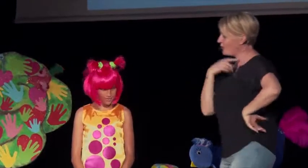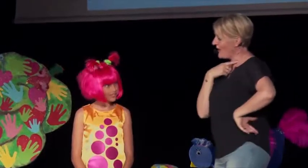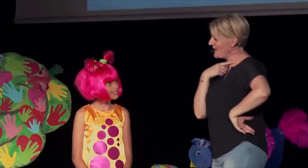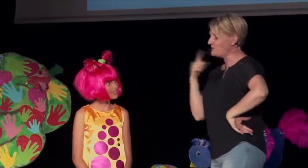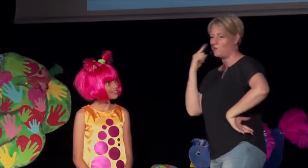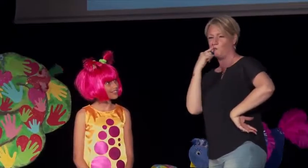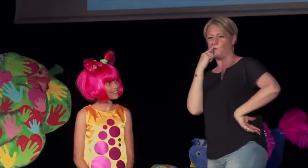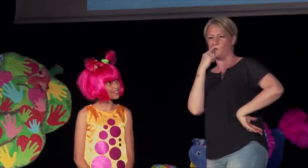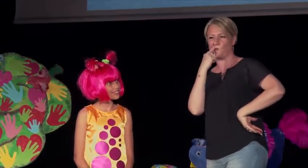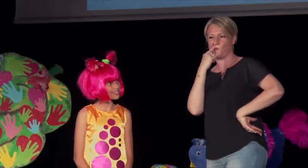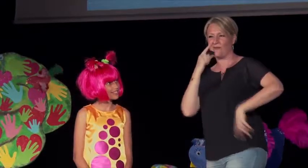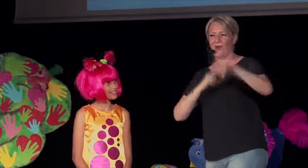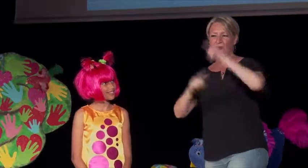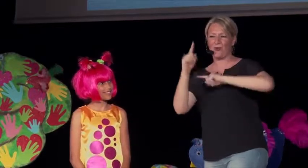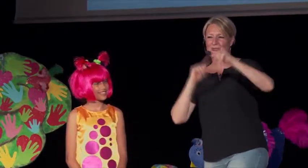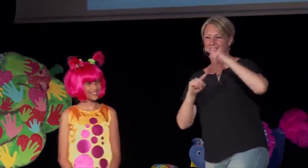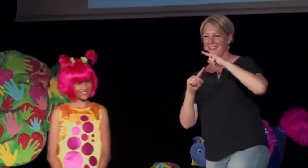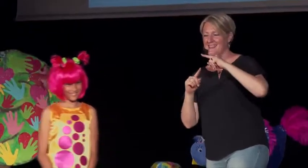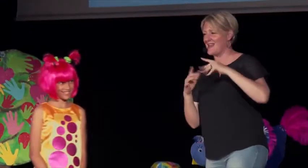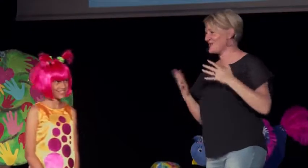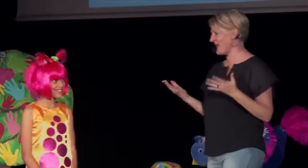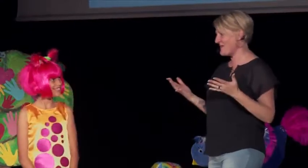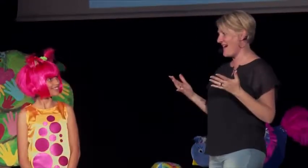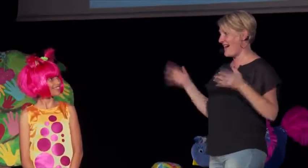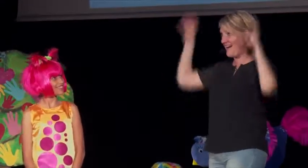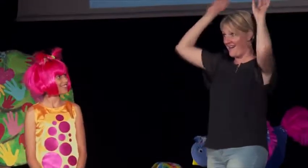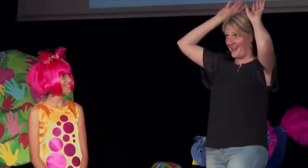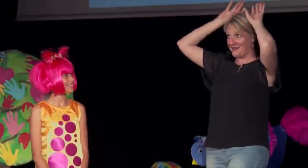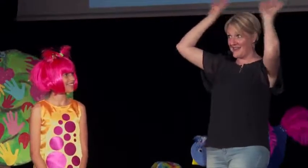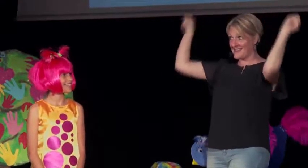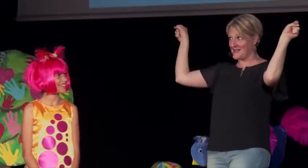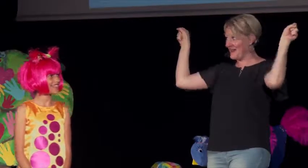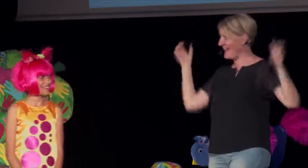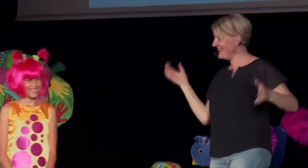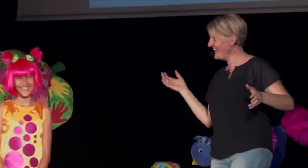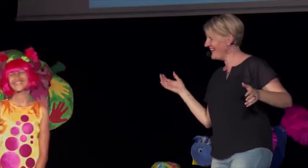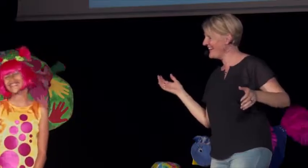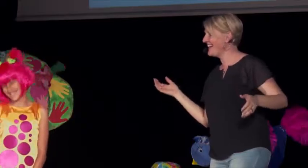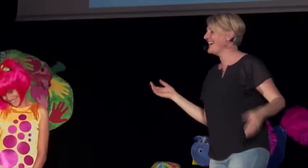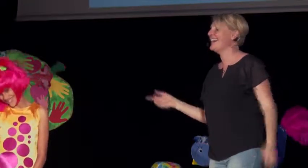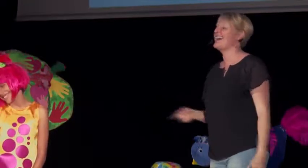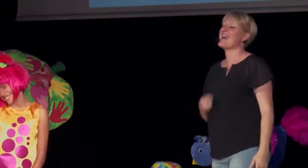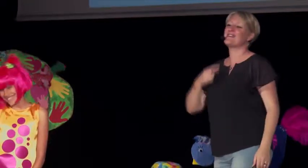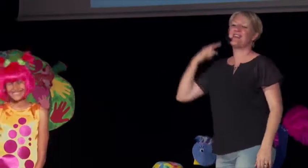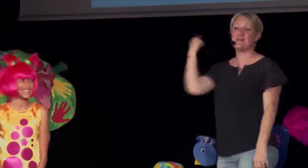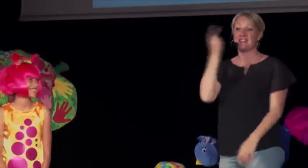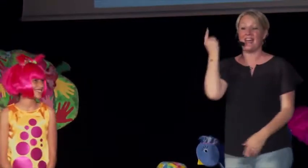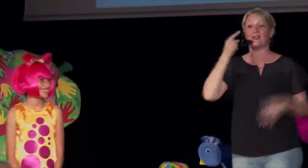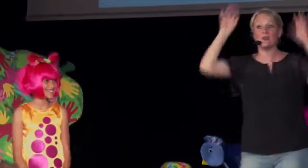toi, ton nom signe, ça ne serait pas princesse, c'est pas grave ? Eh oui, parce qu'elle a toujours